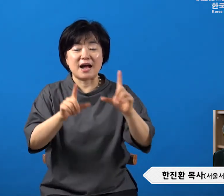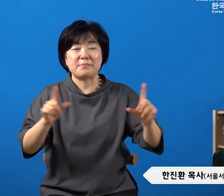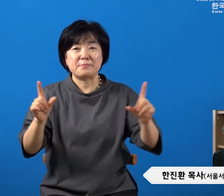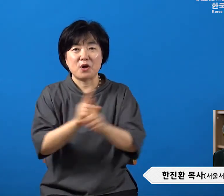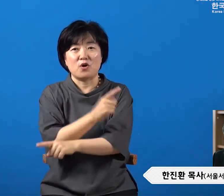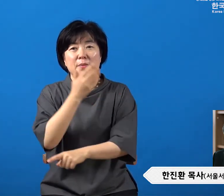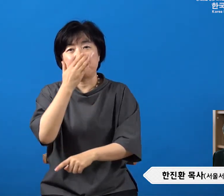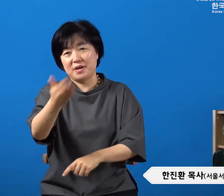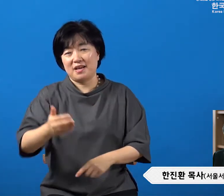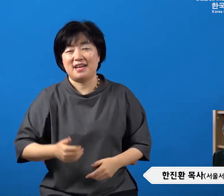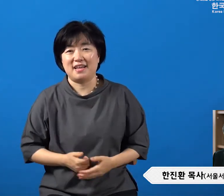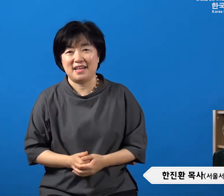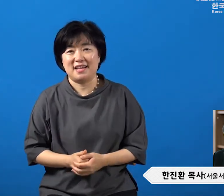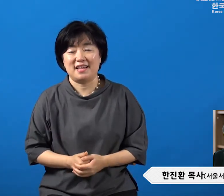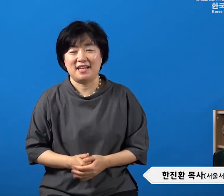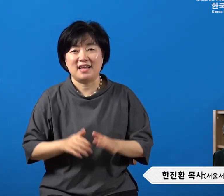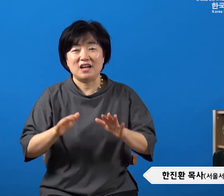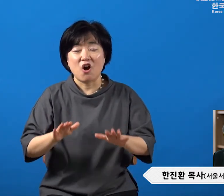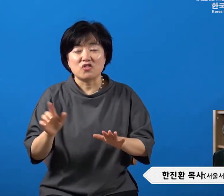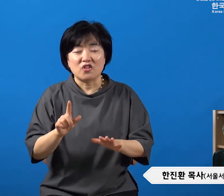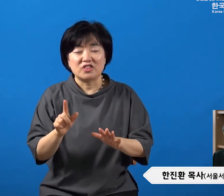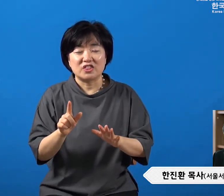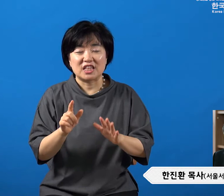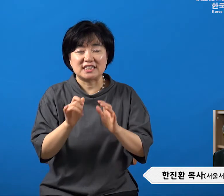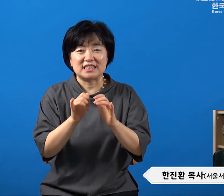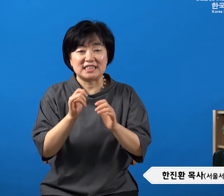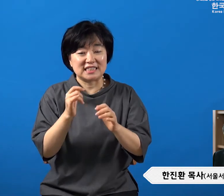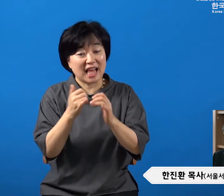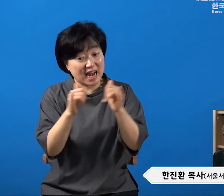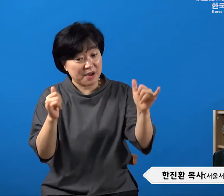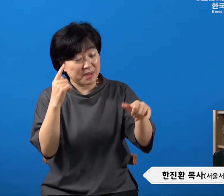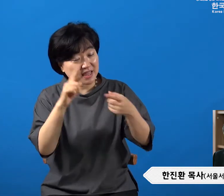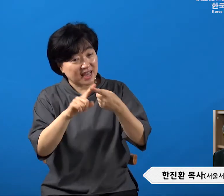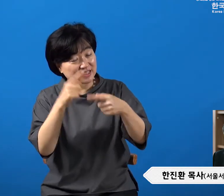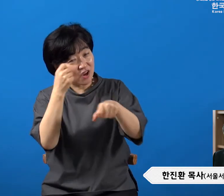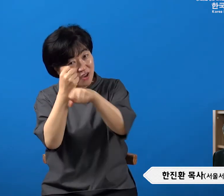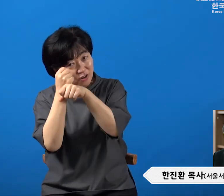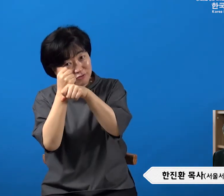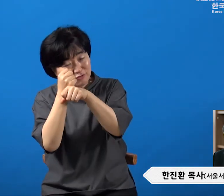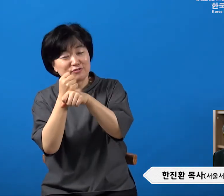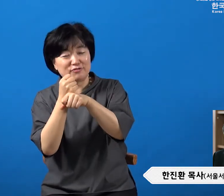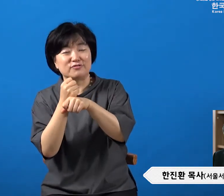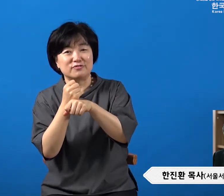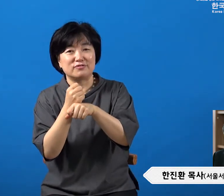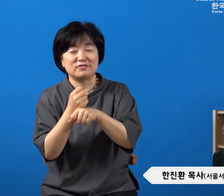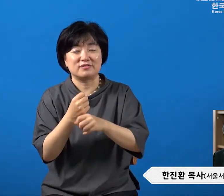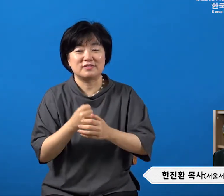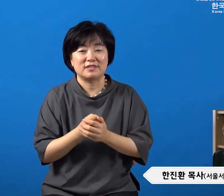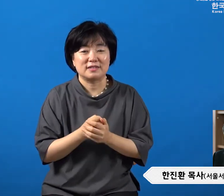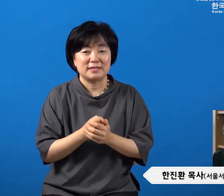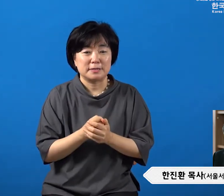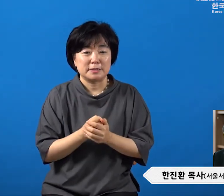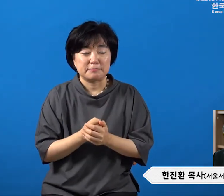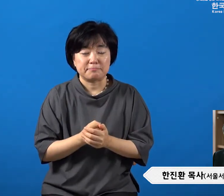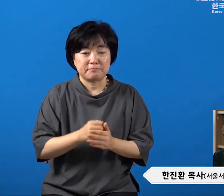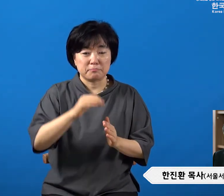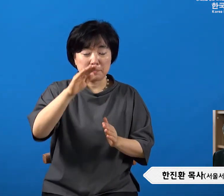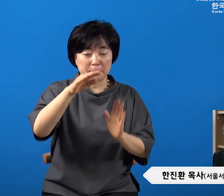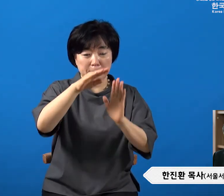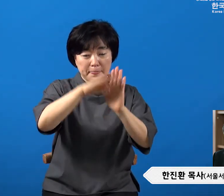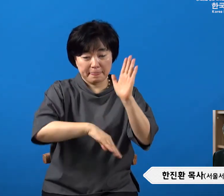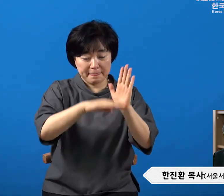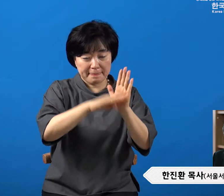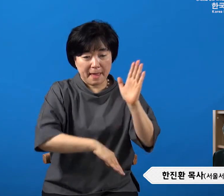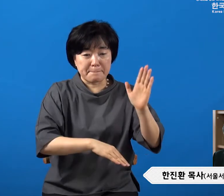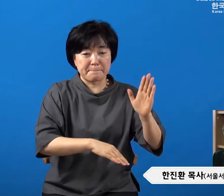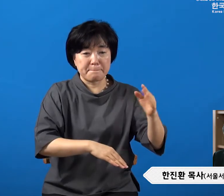변하기 때문입니다. 어느 인류학자가 원주민들의 삶을 조사하기 위해서 남태평양 오지의